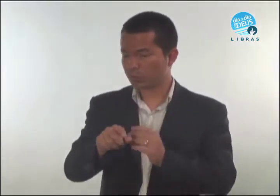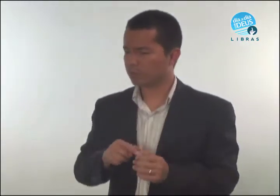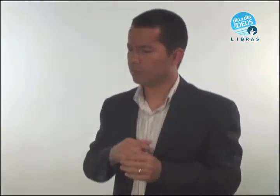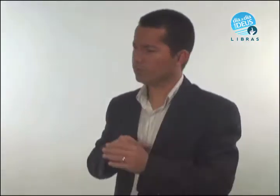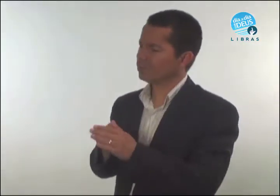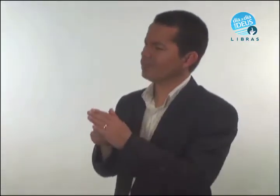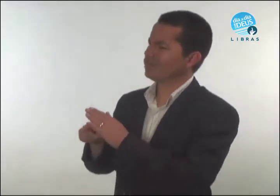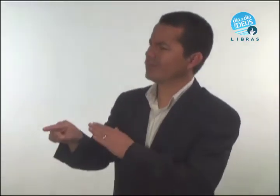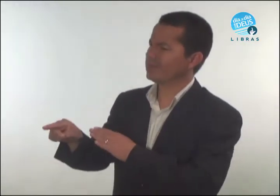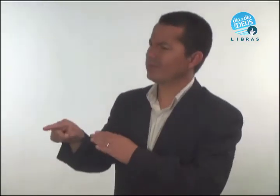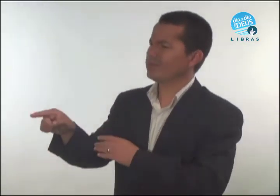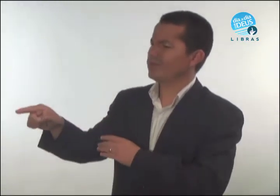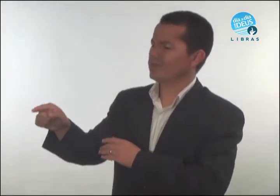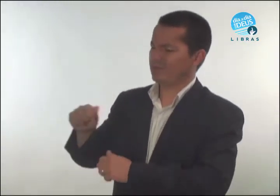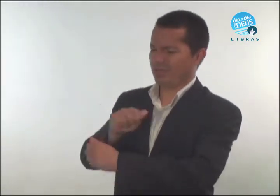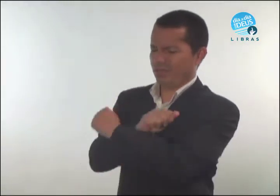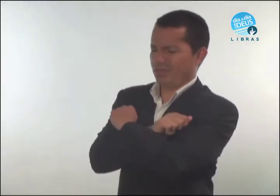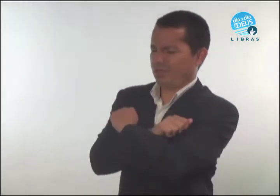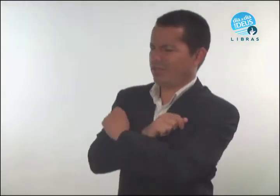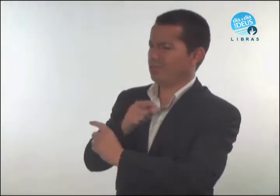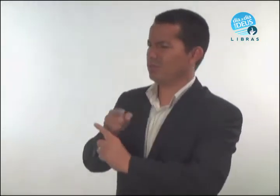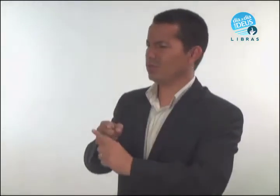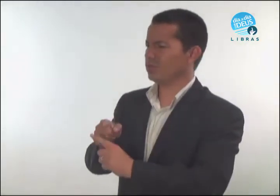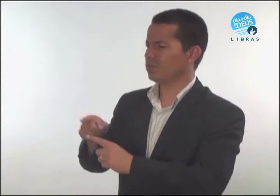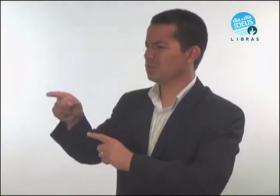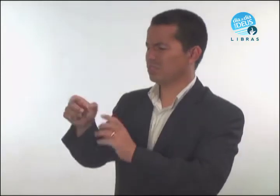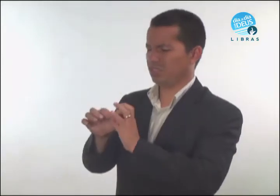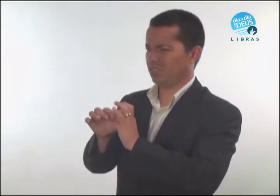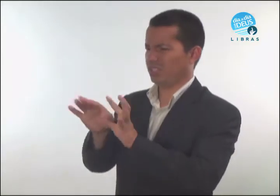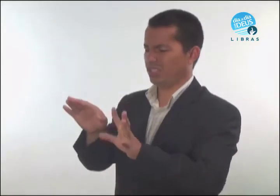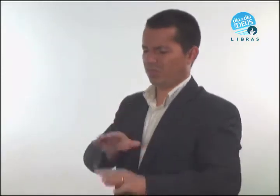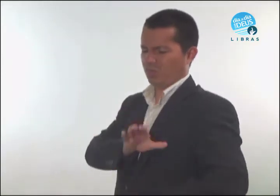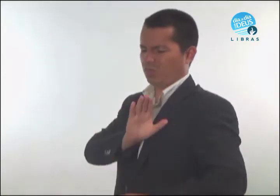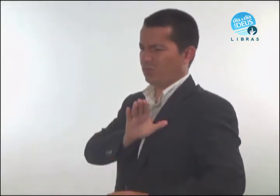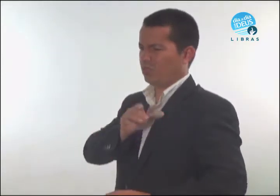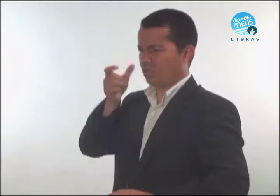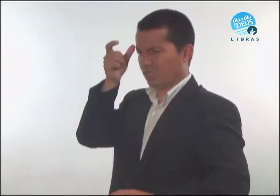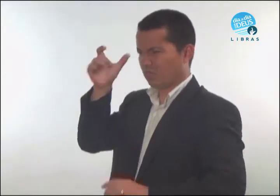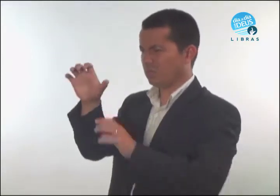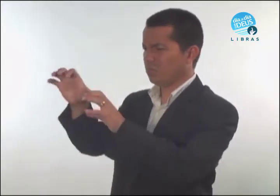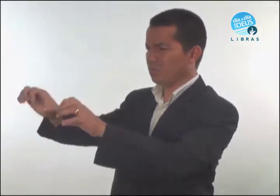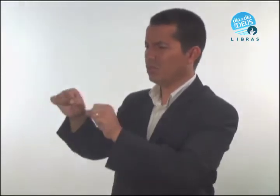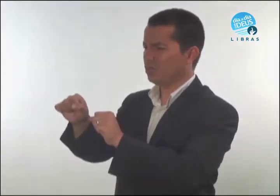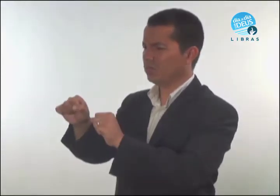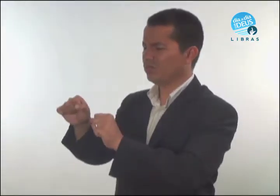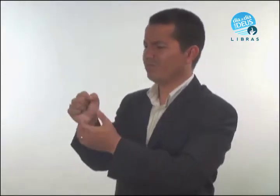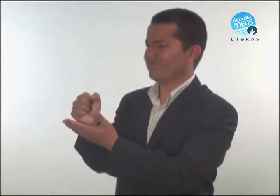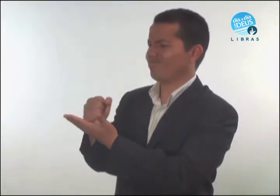Ananias, por que você deixou Satanás dominar o seu coração?